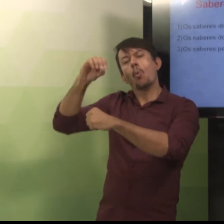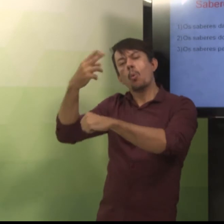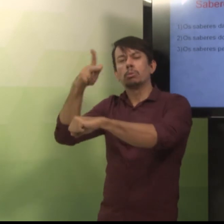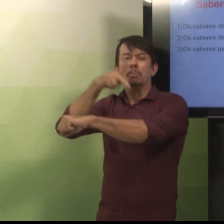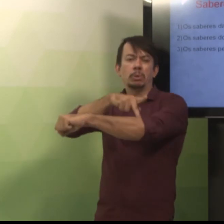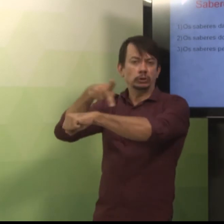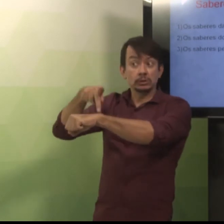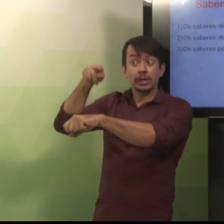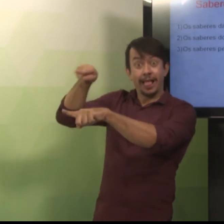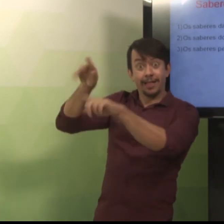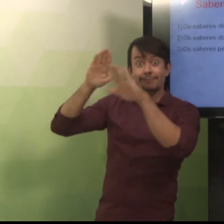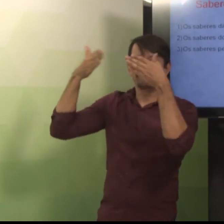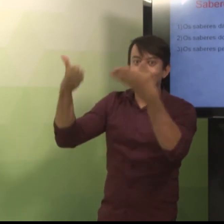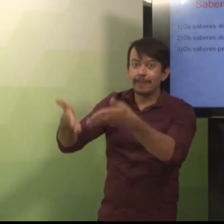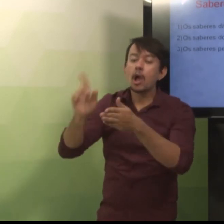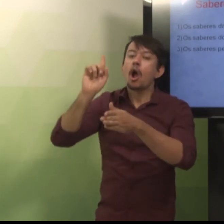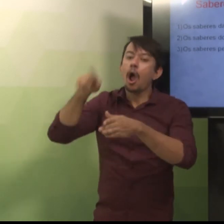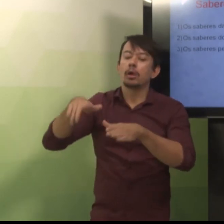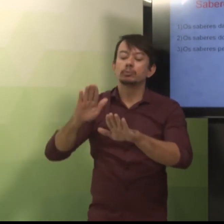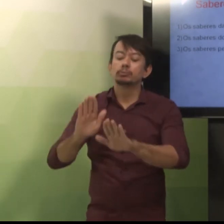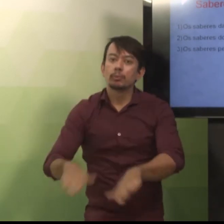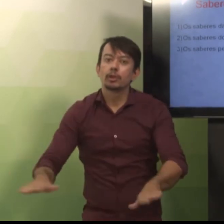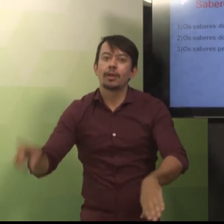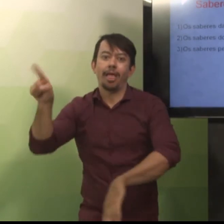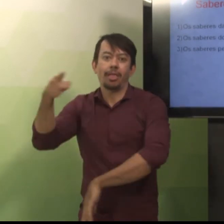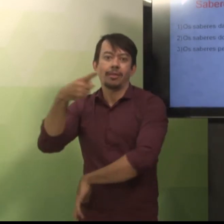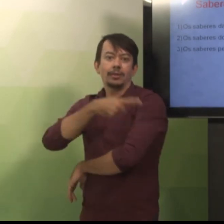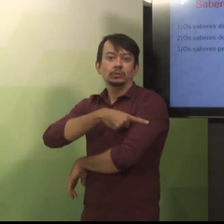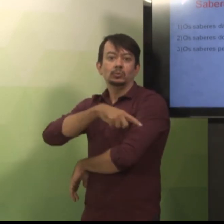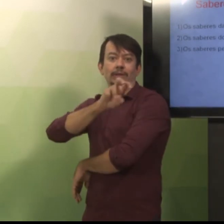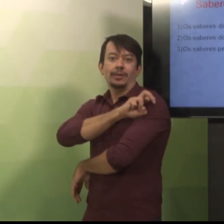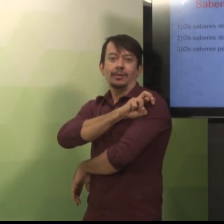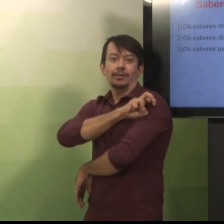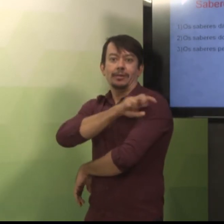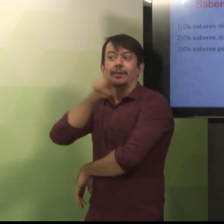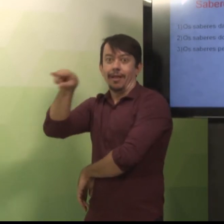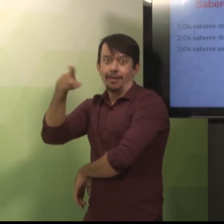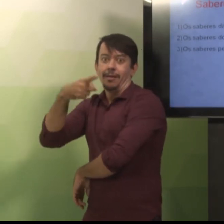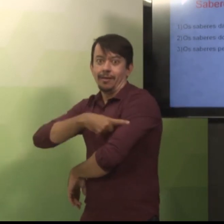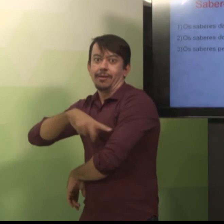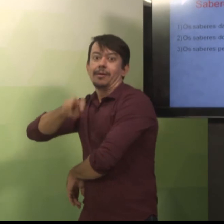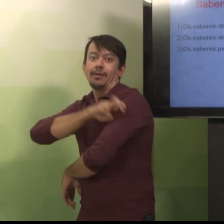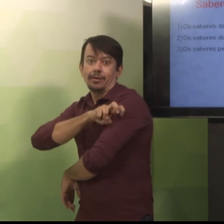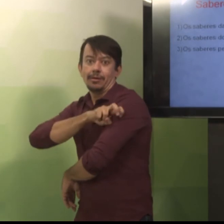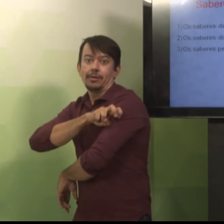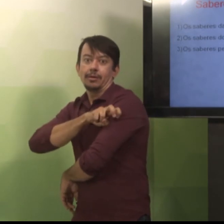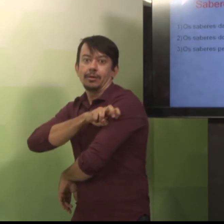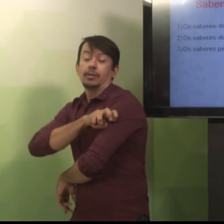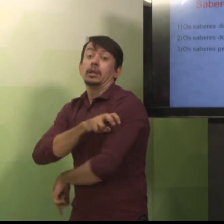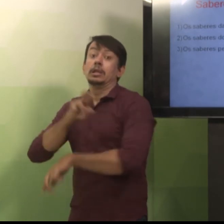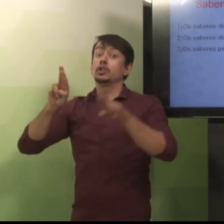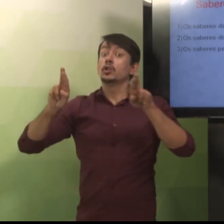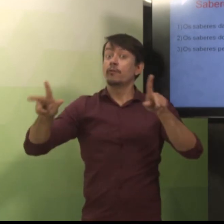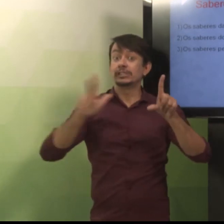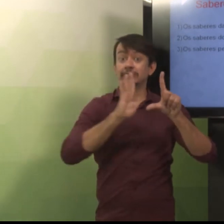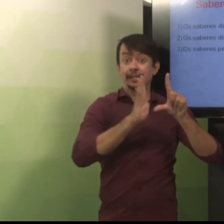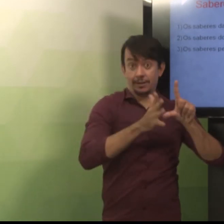pedagogia. O foco é no ensino infantil, do 1º ao 5º ano. Então, vocês do Letras